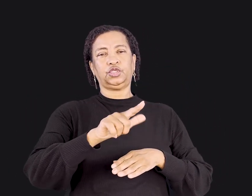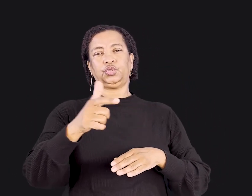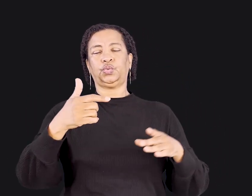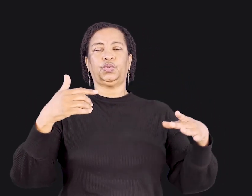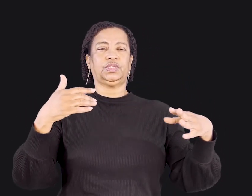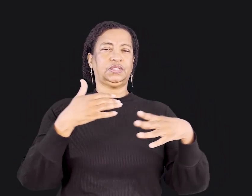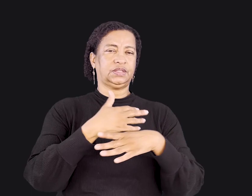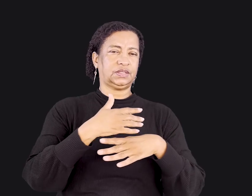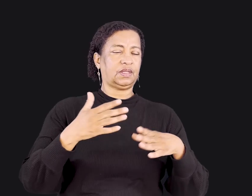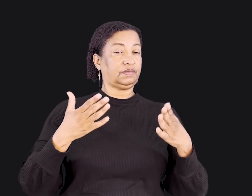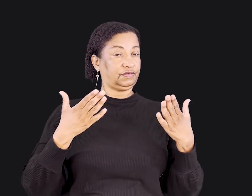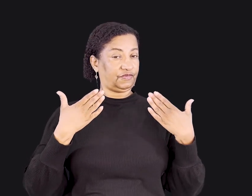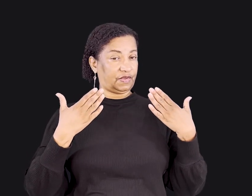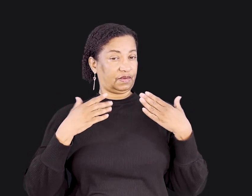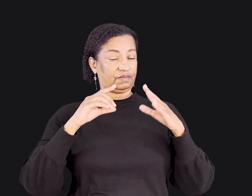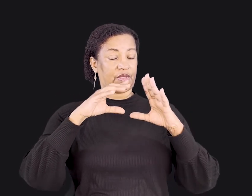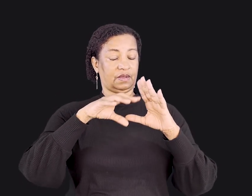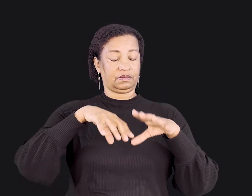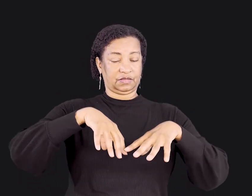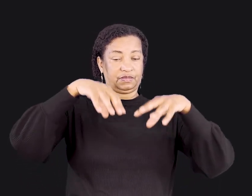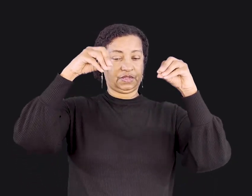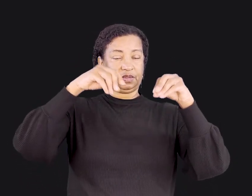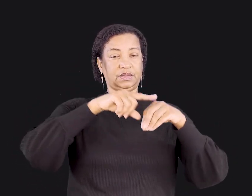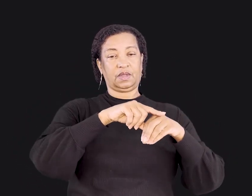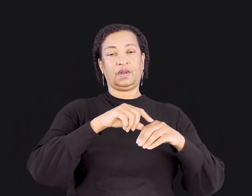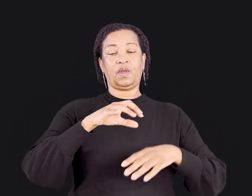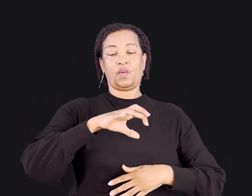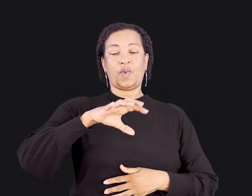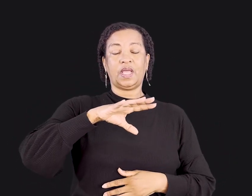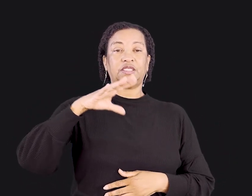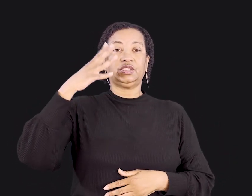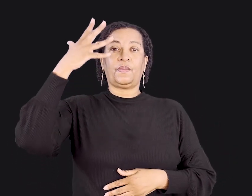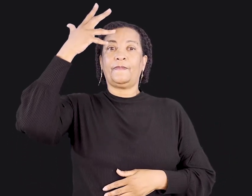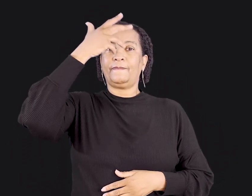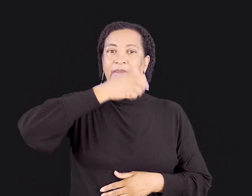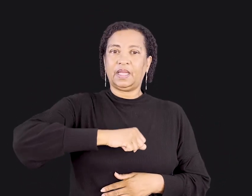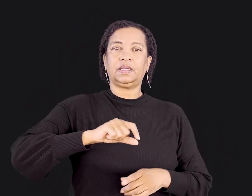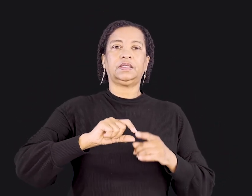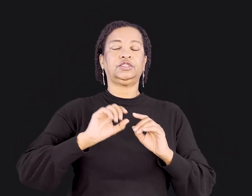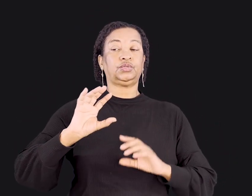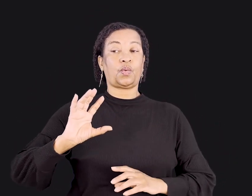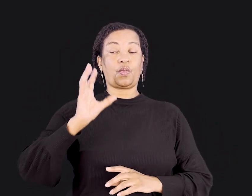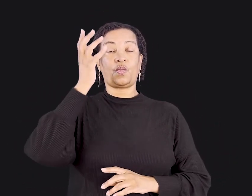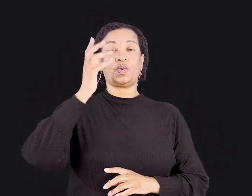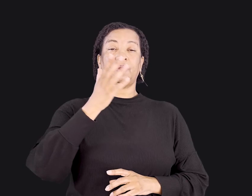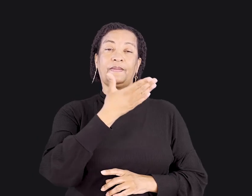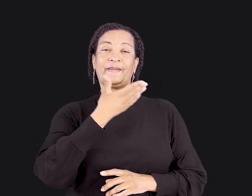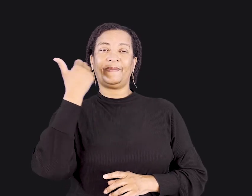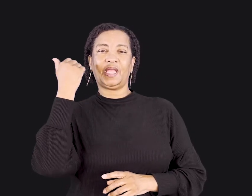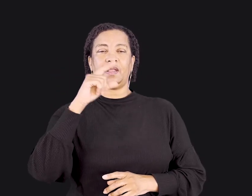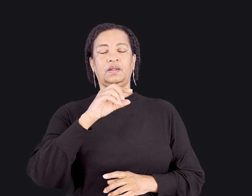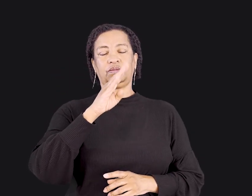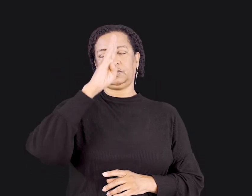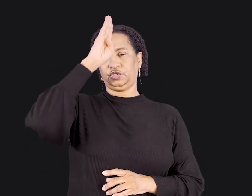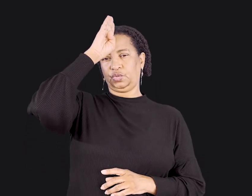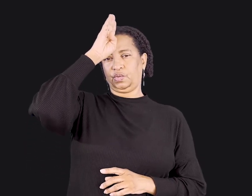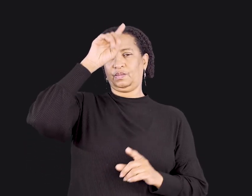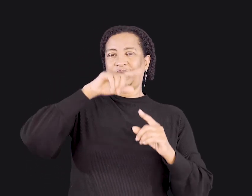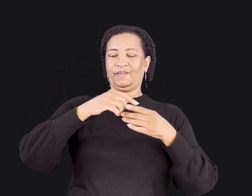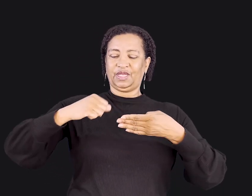porque era uma região incrivelmente bela e com um clima melhor que o de Roma. Acontece que a imoralidade